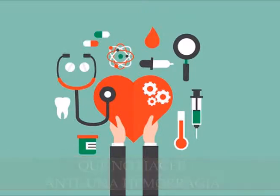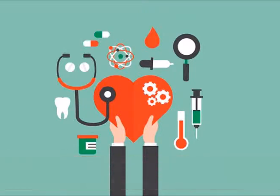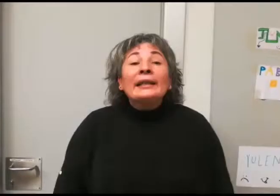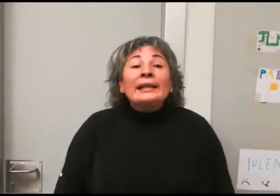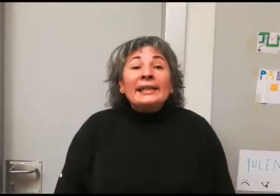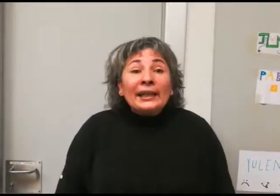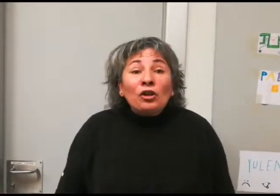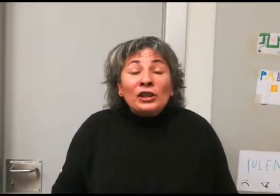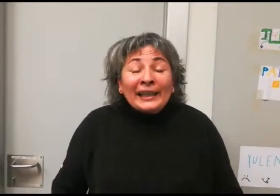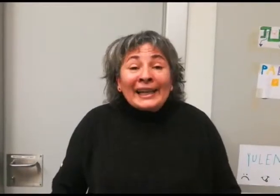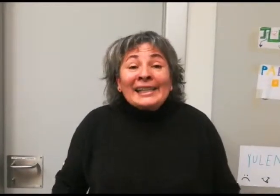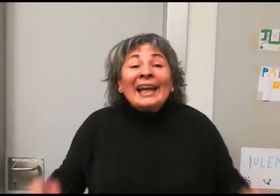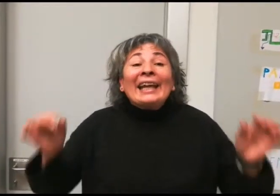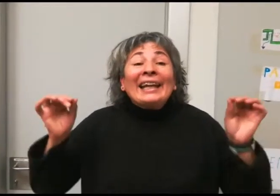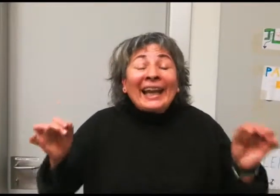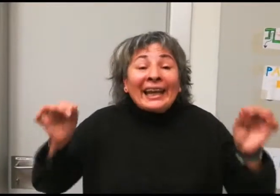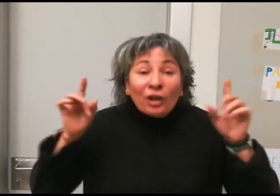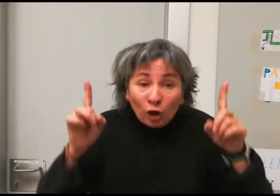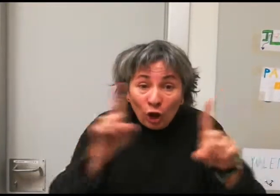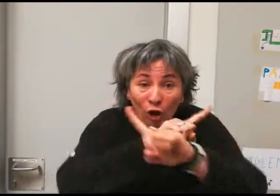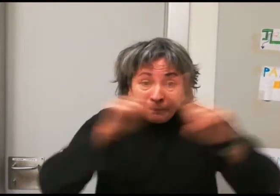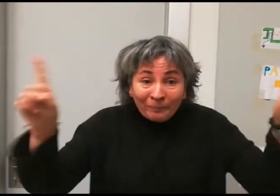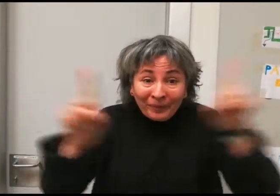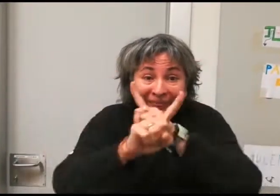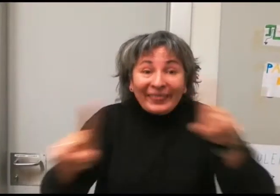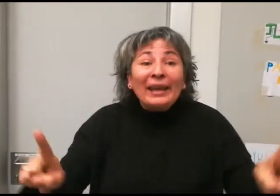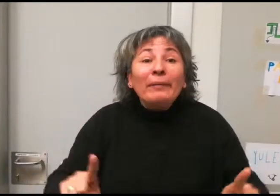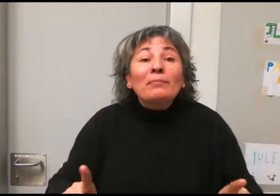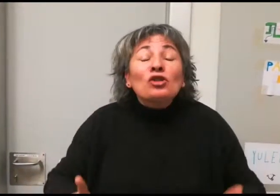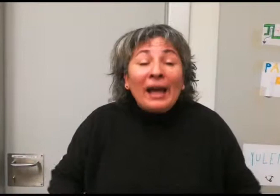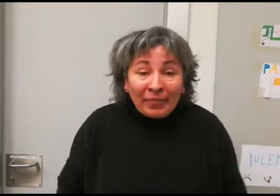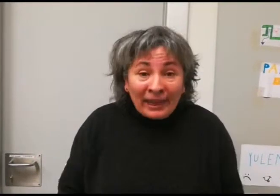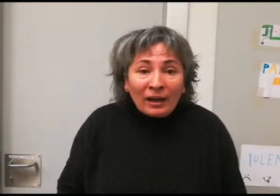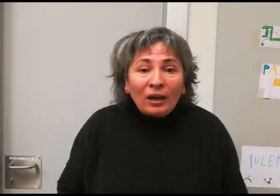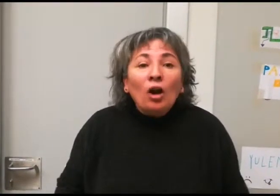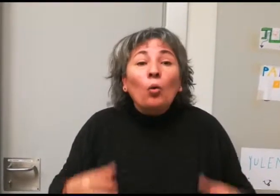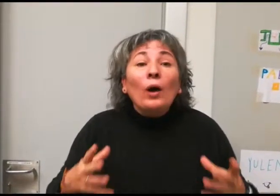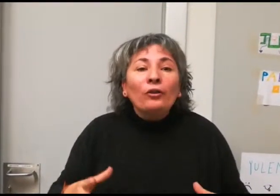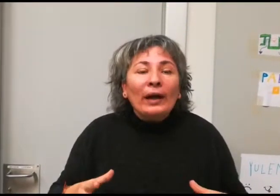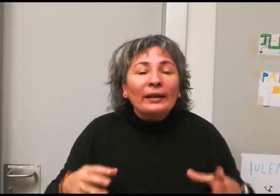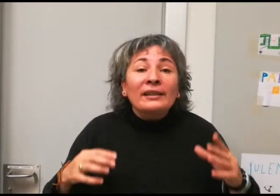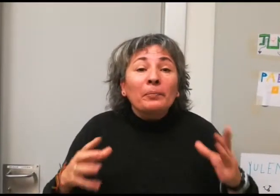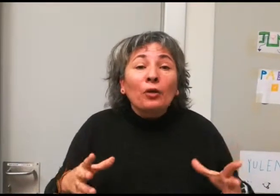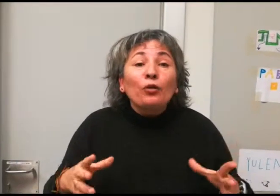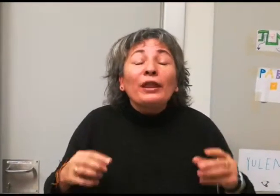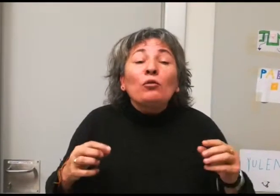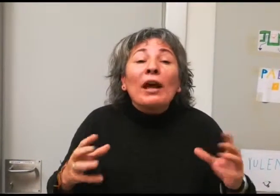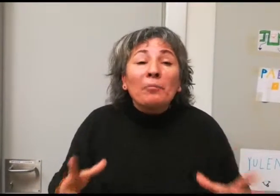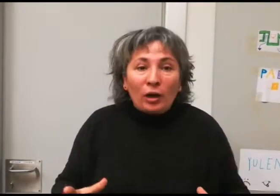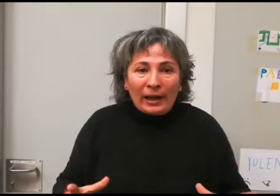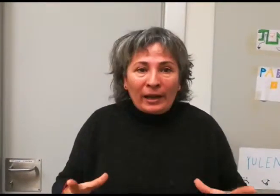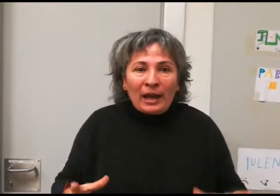Chicos, chicas, ¿qué no debemos hacer cuando se produce una hemorragia?